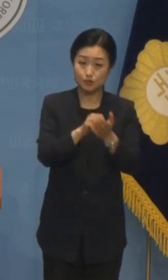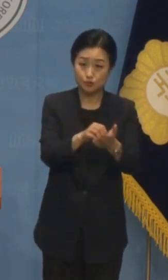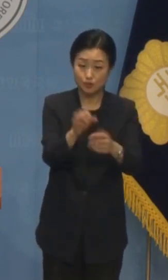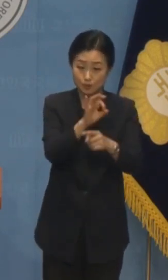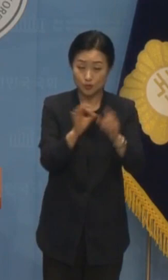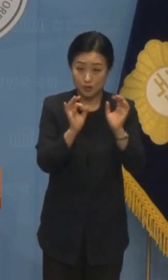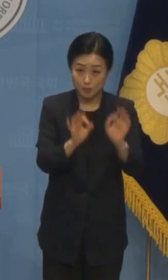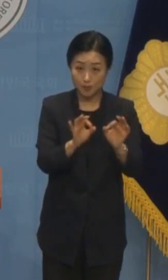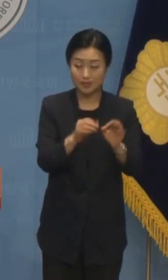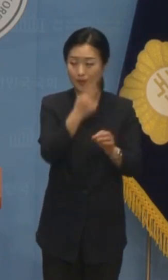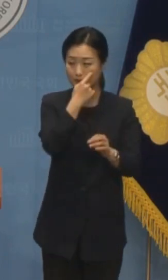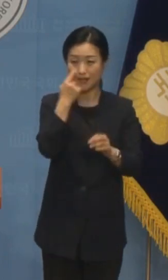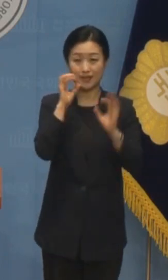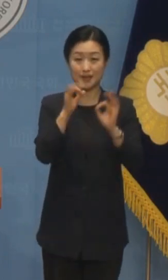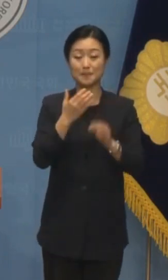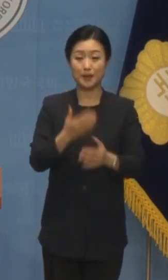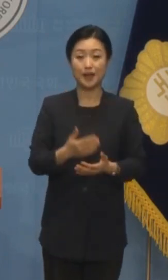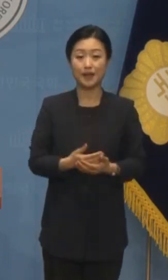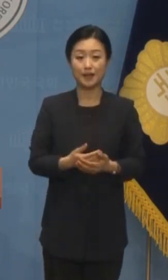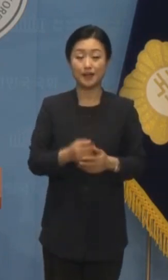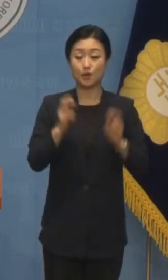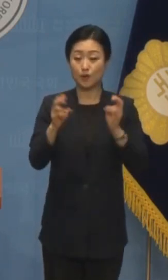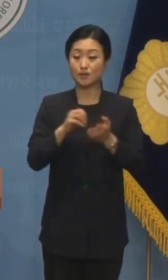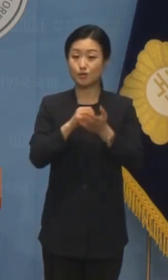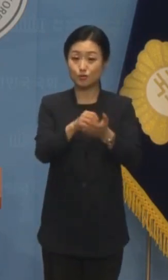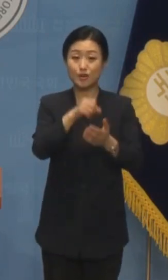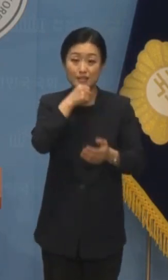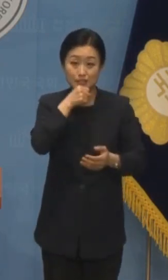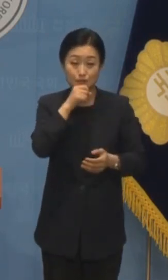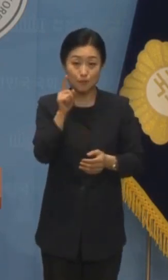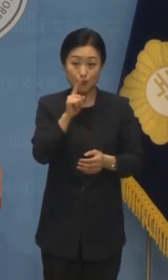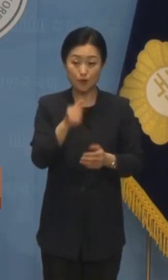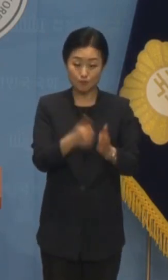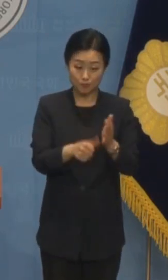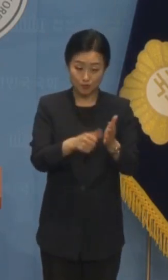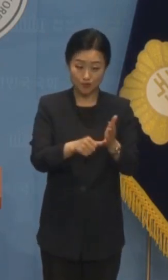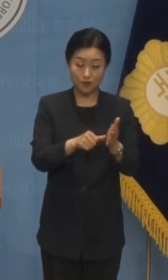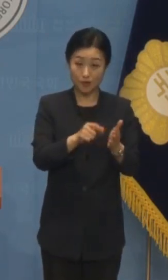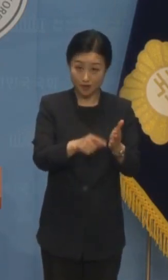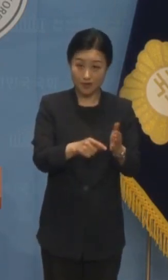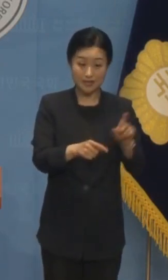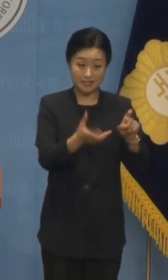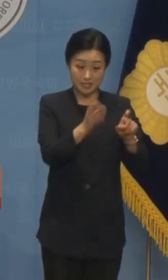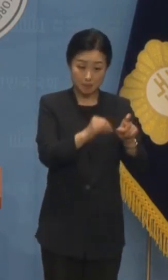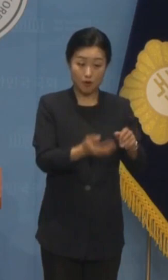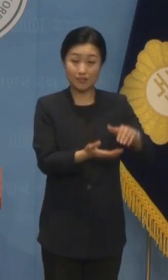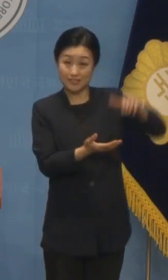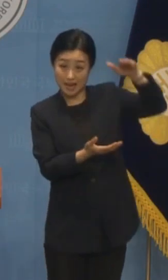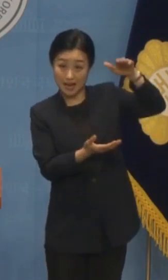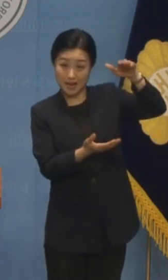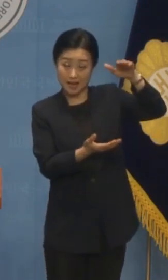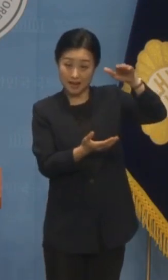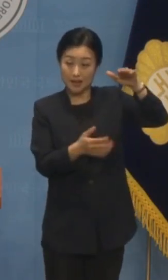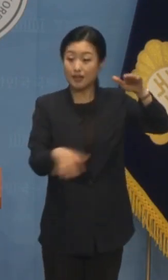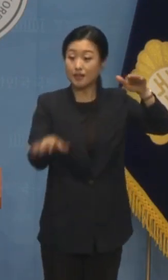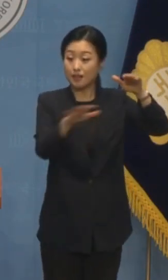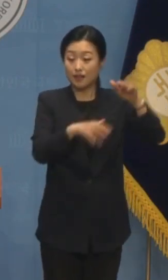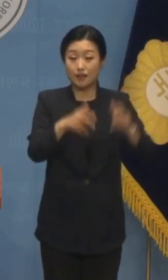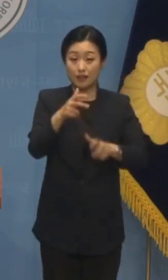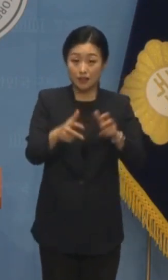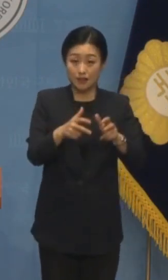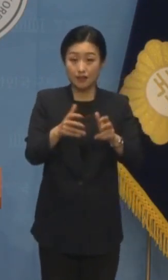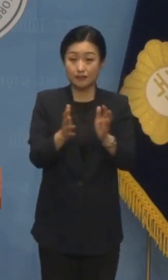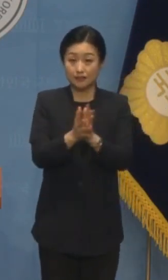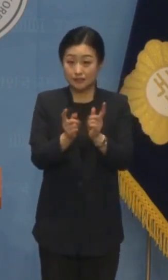보아도 확인하실 수 있습니다. 취업 유발 계수는 최종 생산물에 대한 수요가 10억 증가할 경우에 전체 산업에